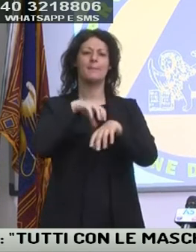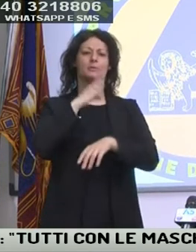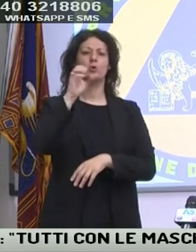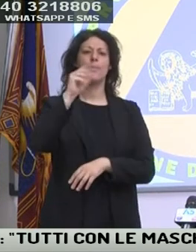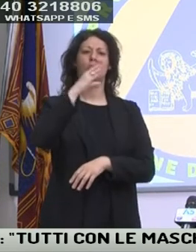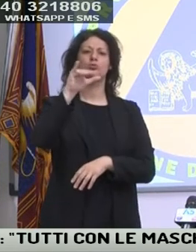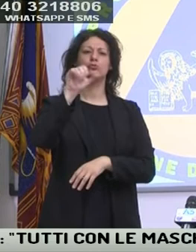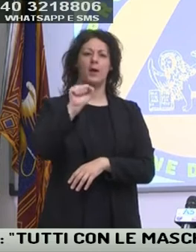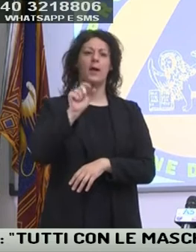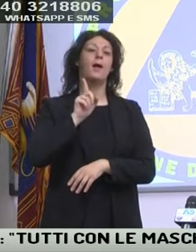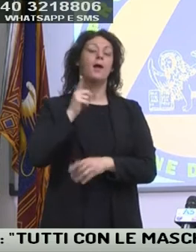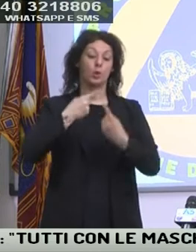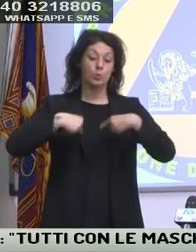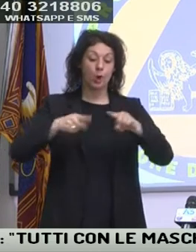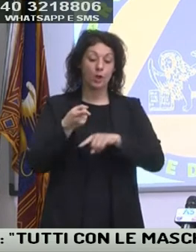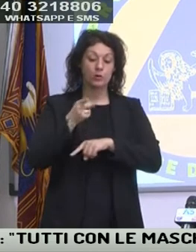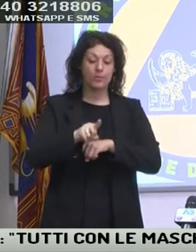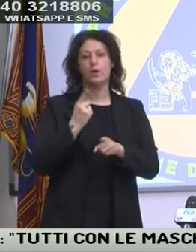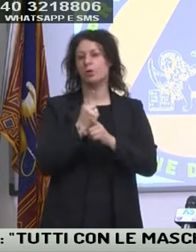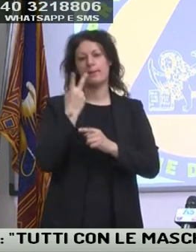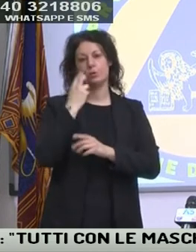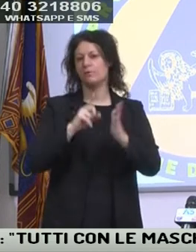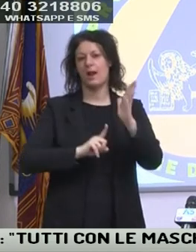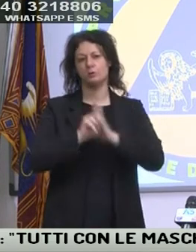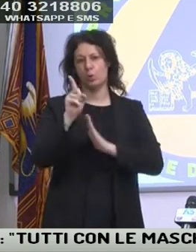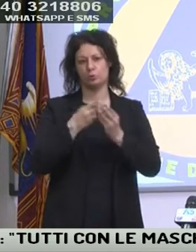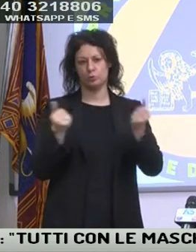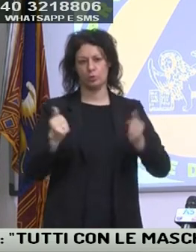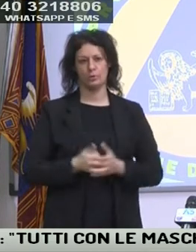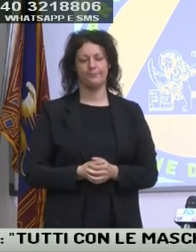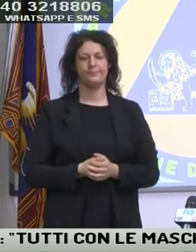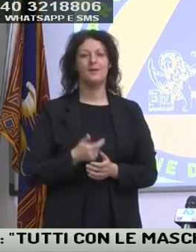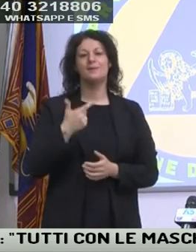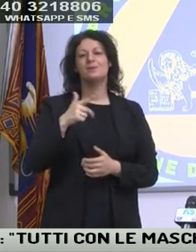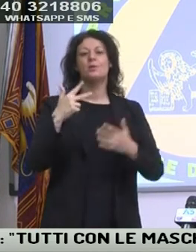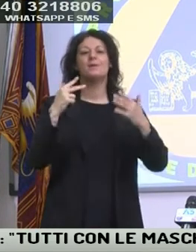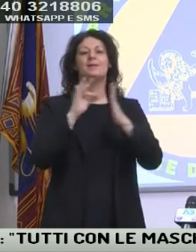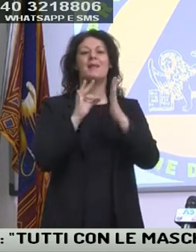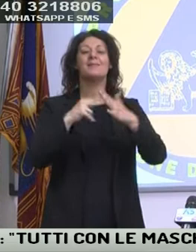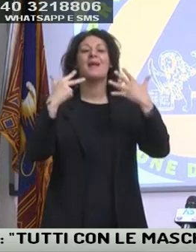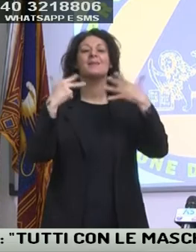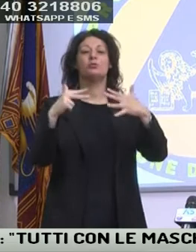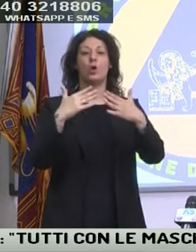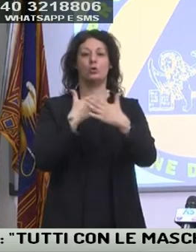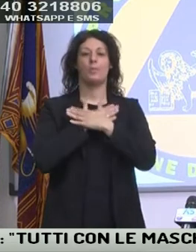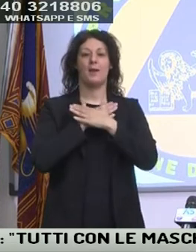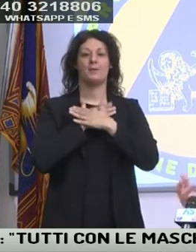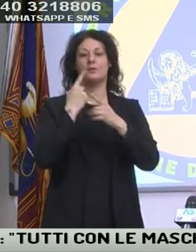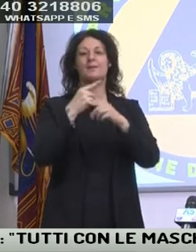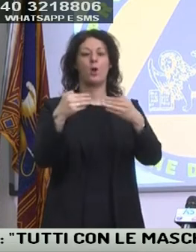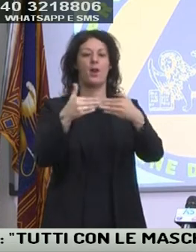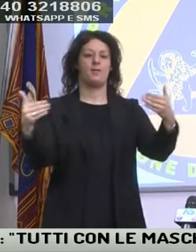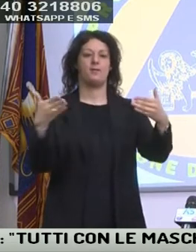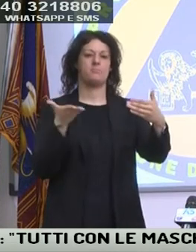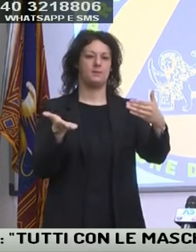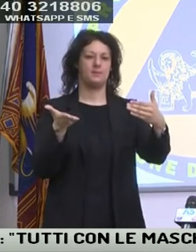insomma ne verremo fuori con una soluzione. Il 18 è la deadline, no? Come si dice? La linea non della morte intesa